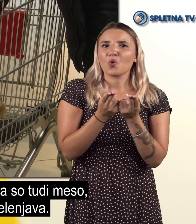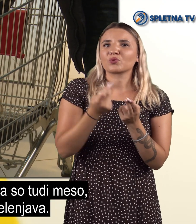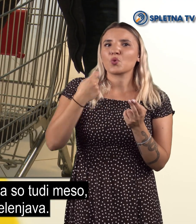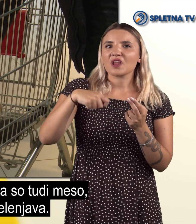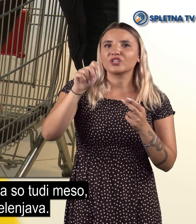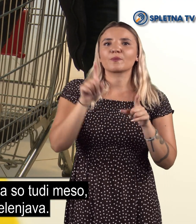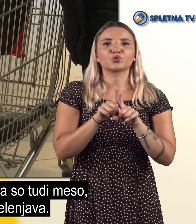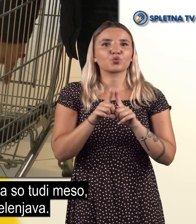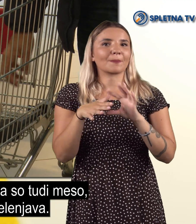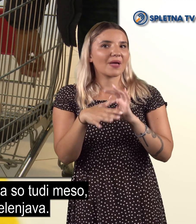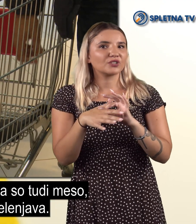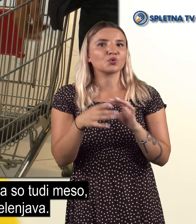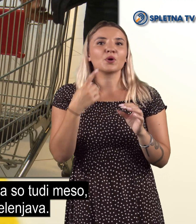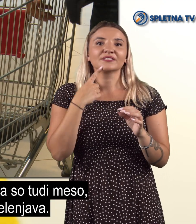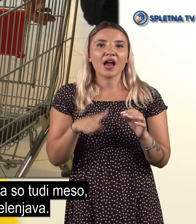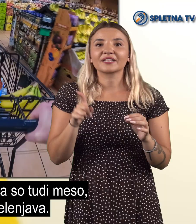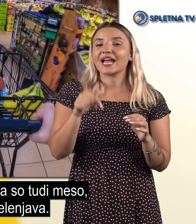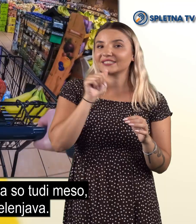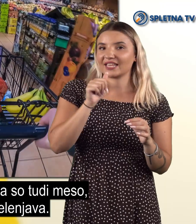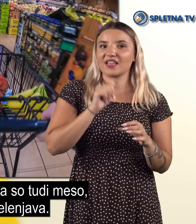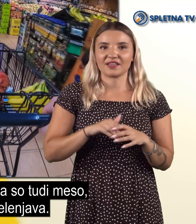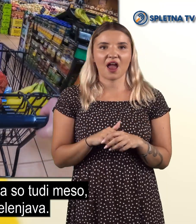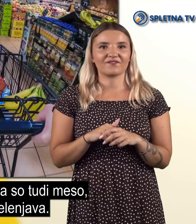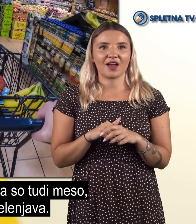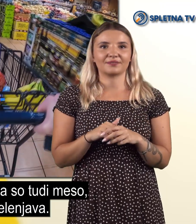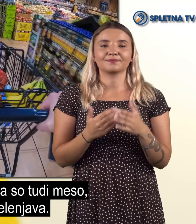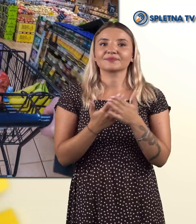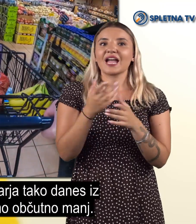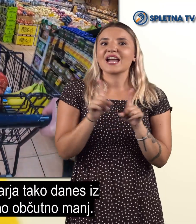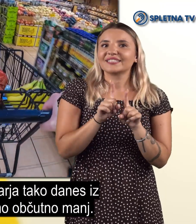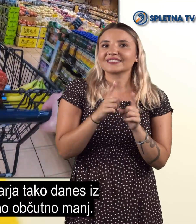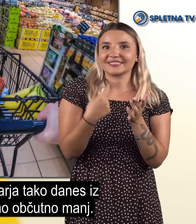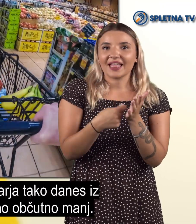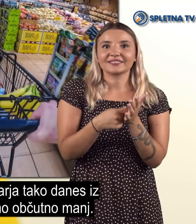Podobno dražji pa so tudi meso, sadje in zelenjava.